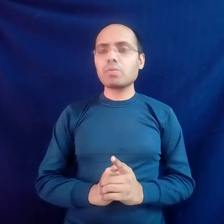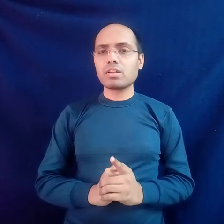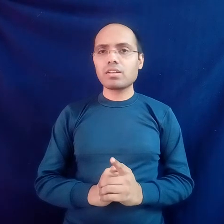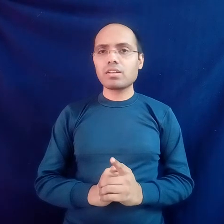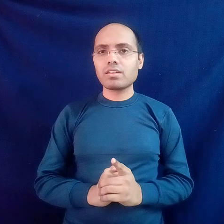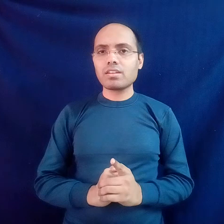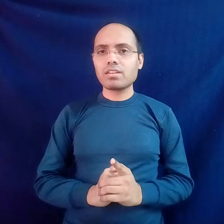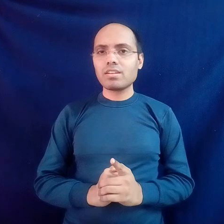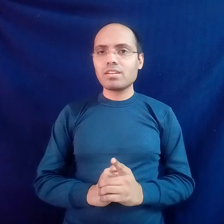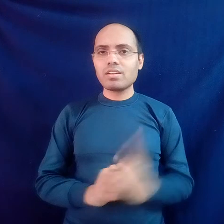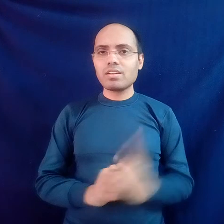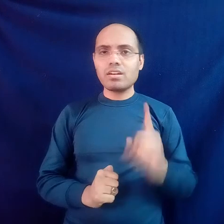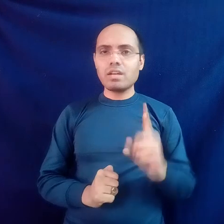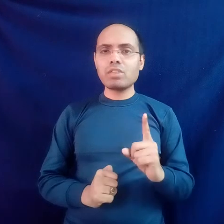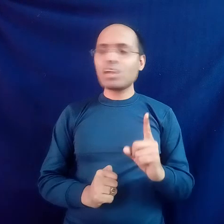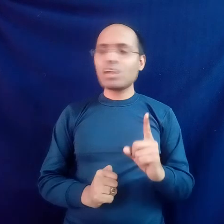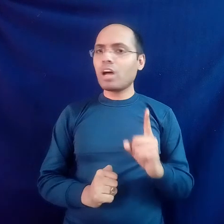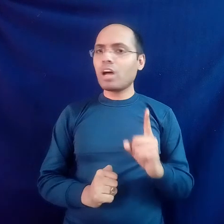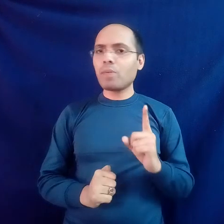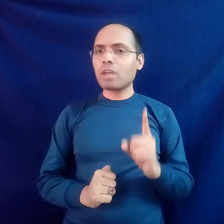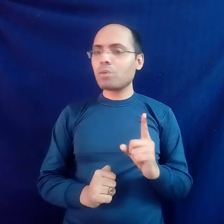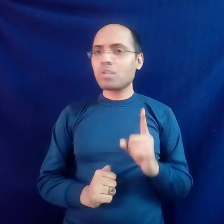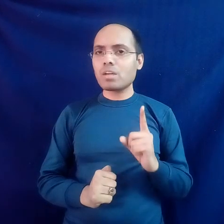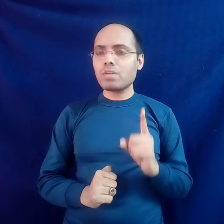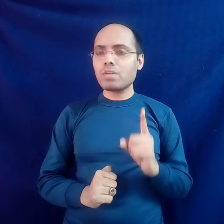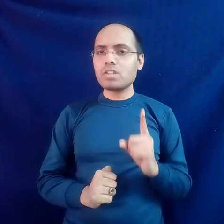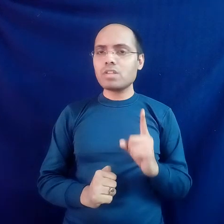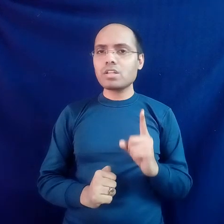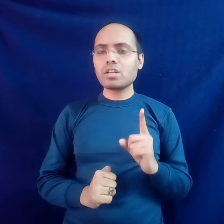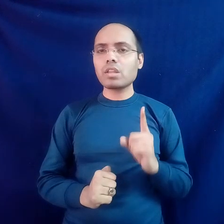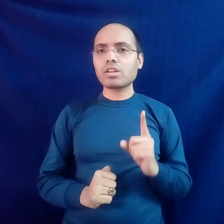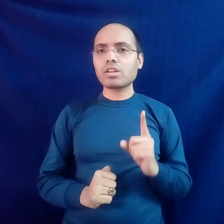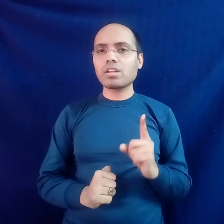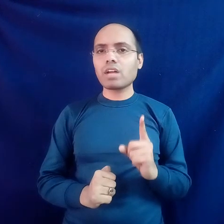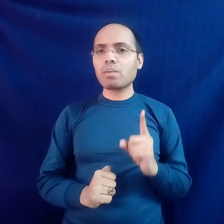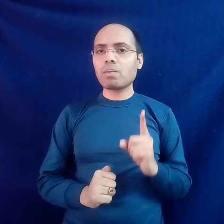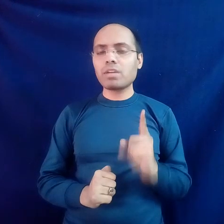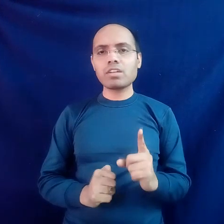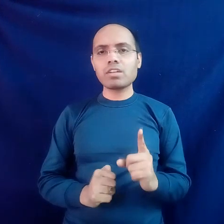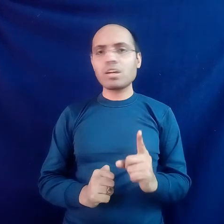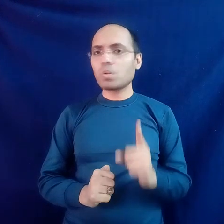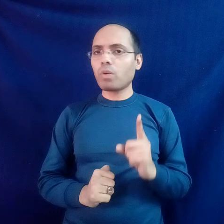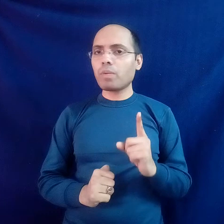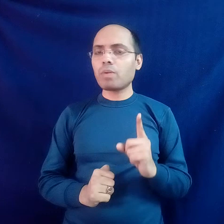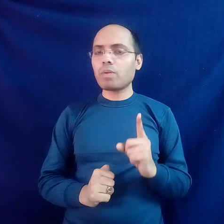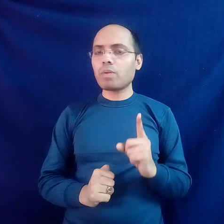मत। डर से आप आत्माओं से कभी जीत नहीं सकते, अगर आप डर गए तो वो आप पे हावी हो